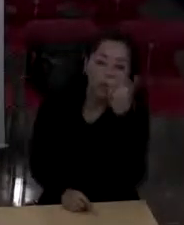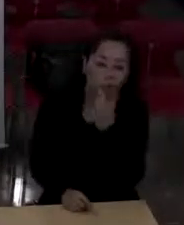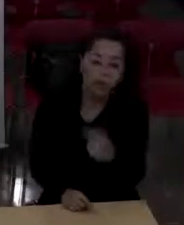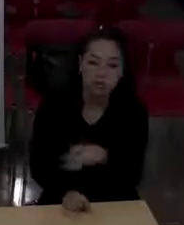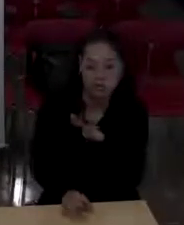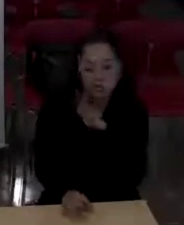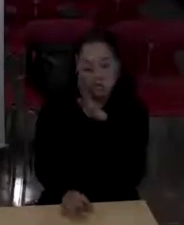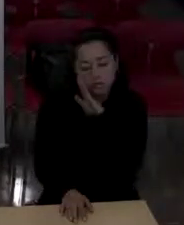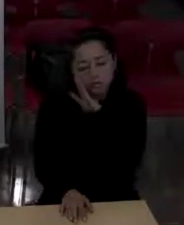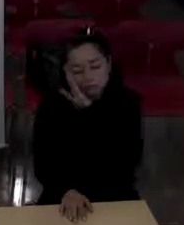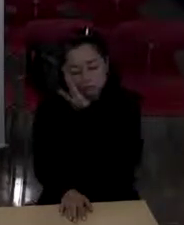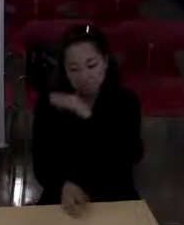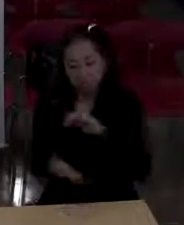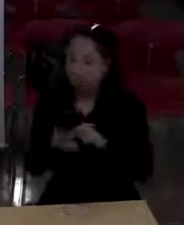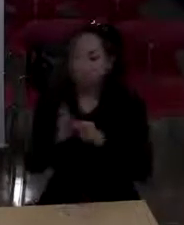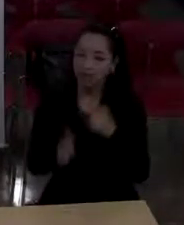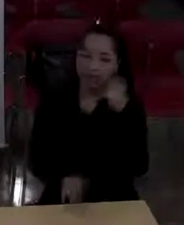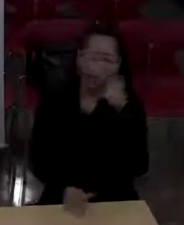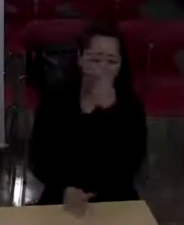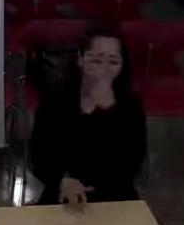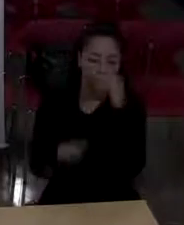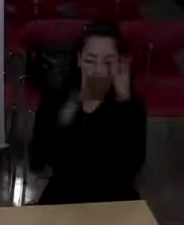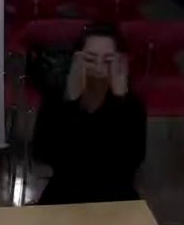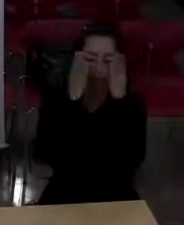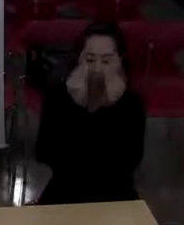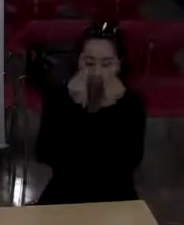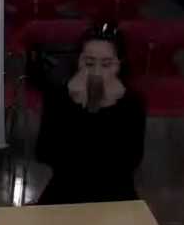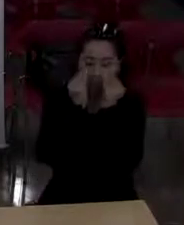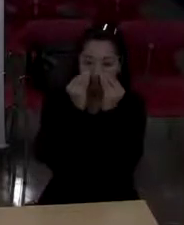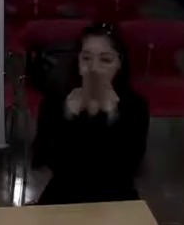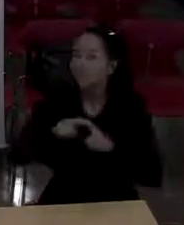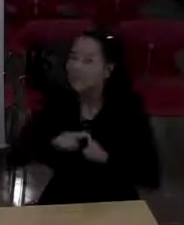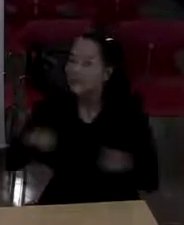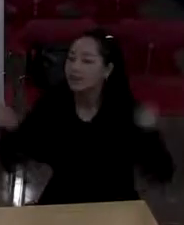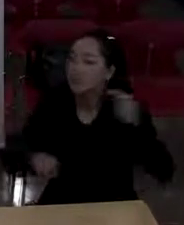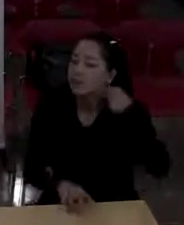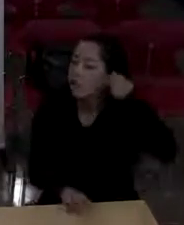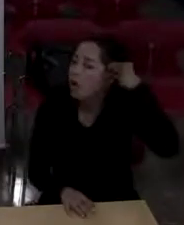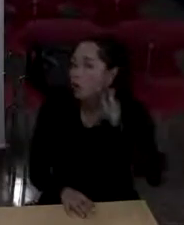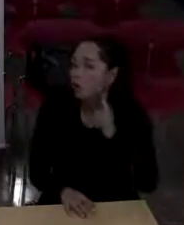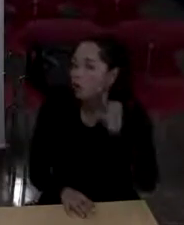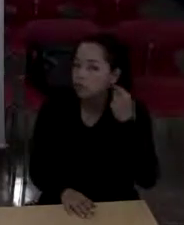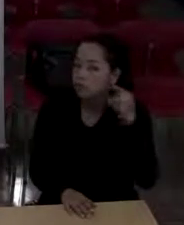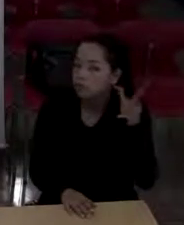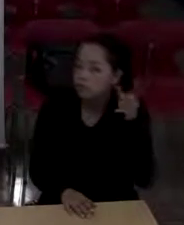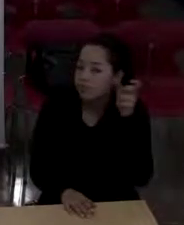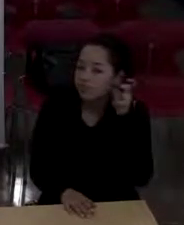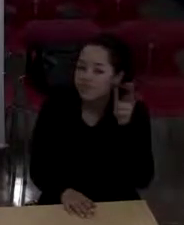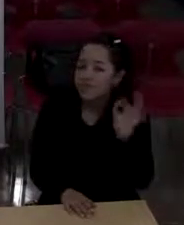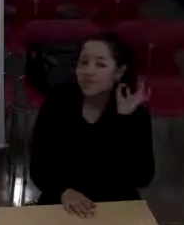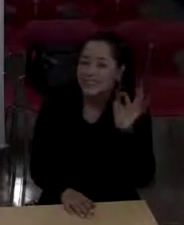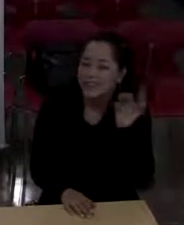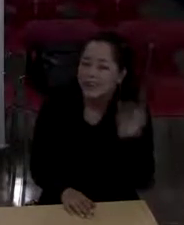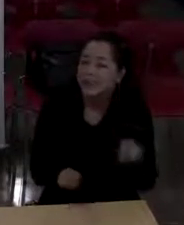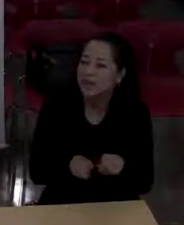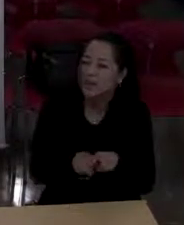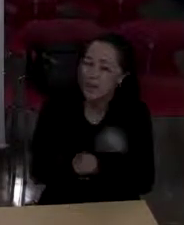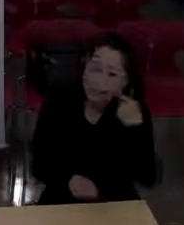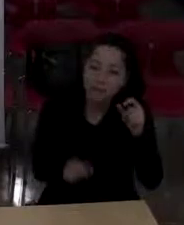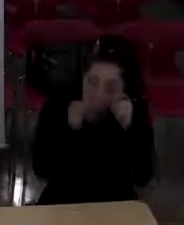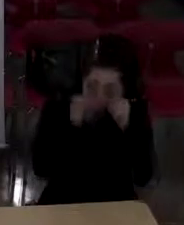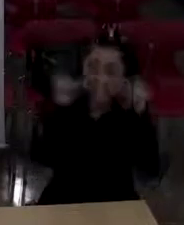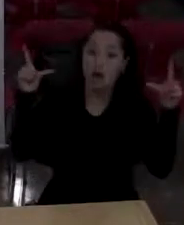una función que cumple la audición, pues estar siempre como alerta y pues siempre está presente. Y el segundo, que ya